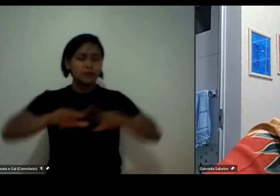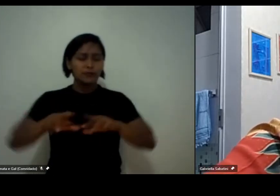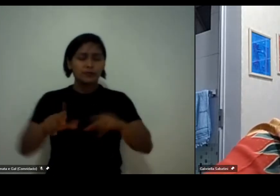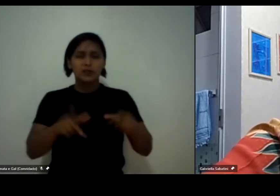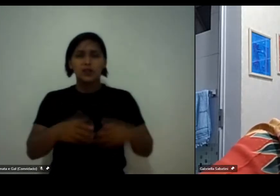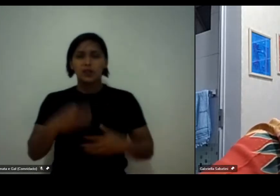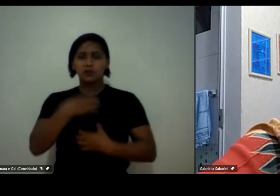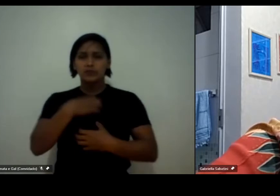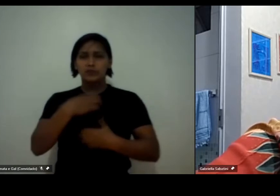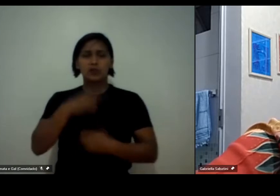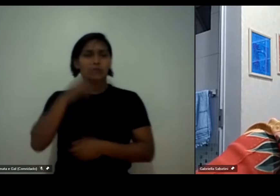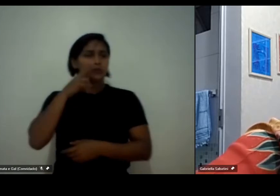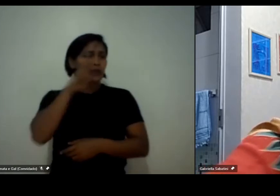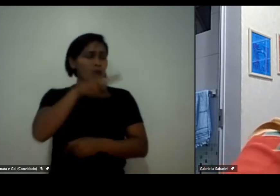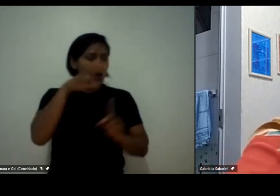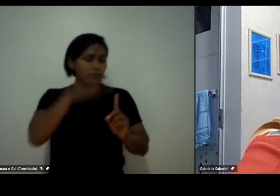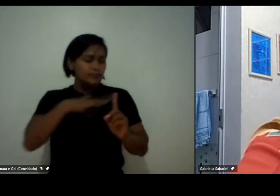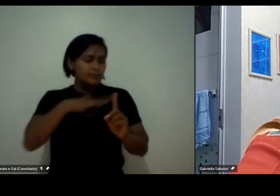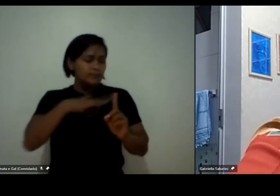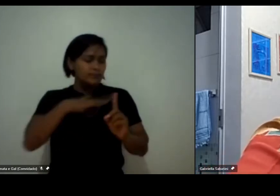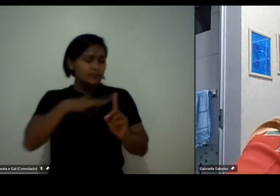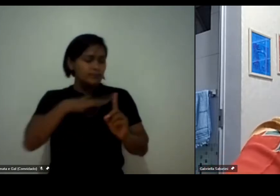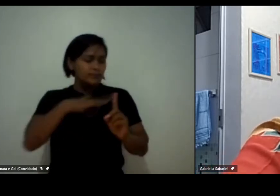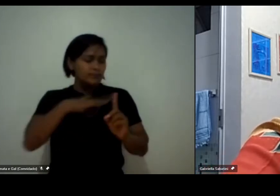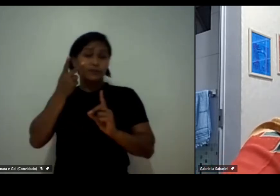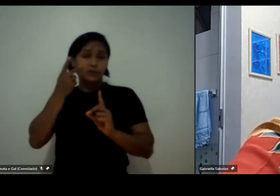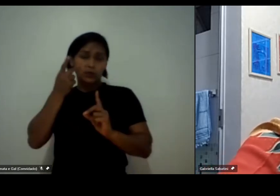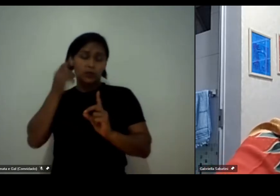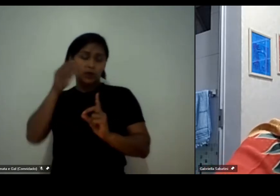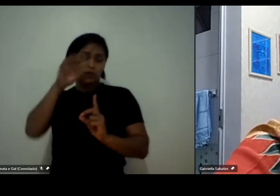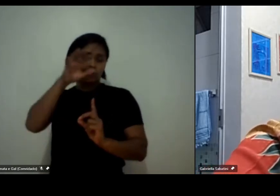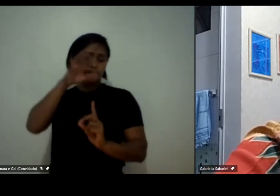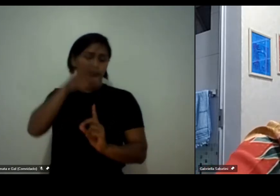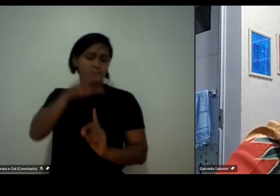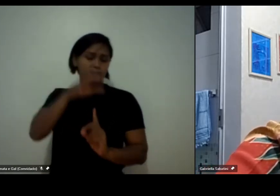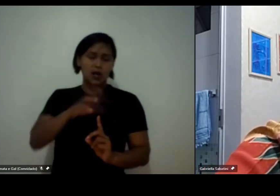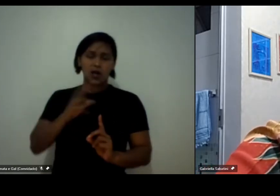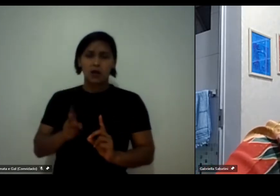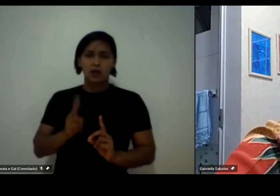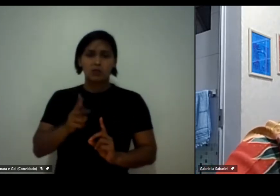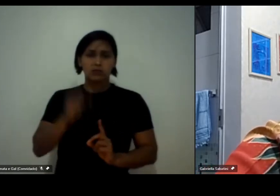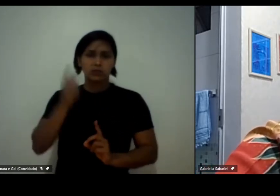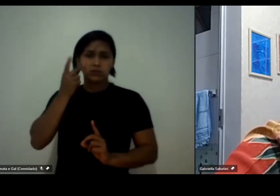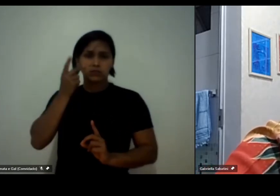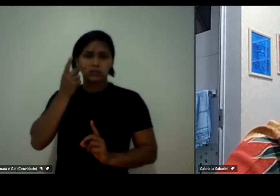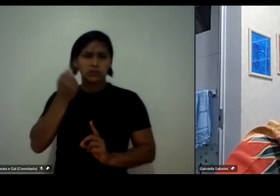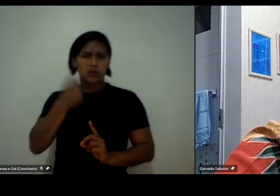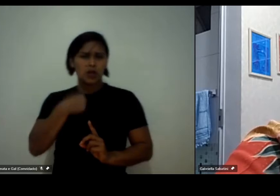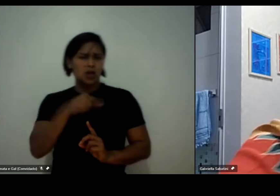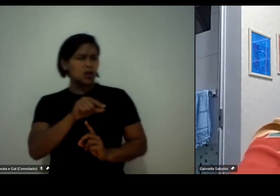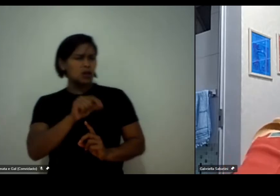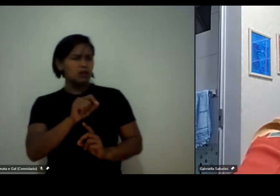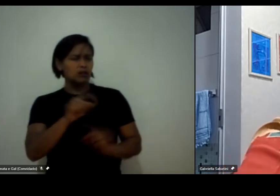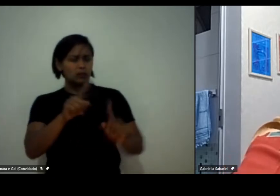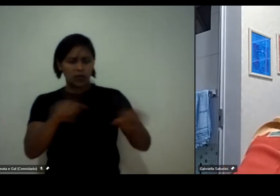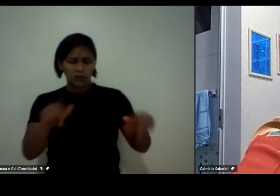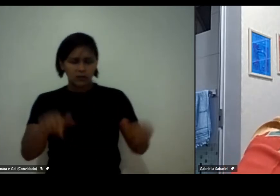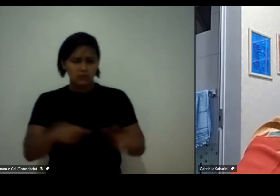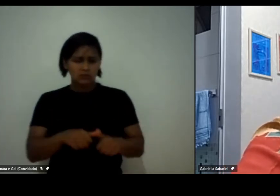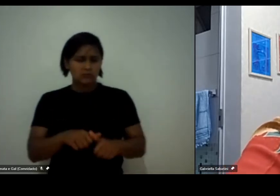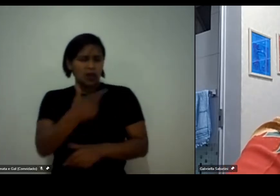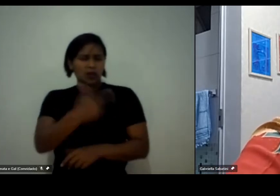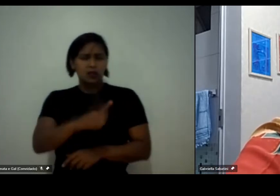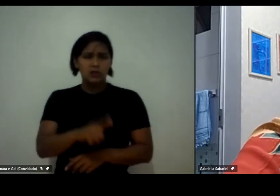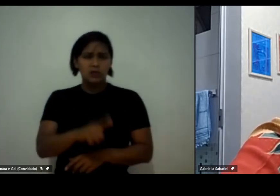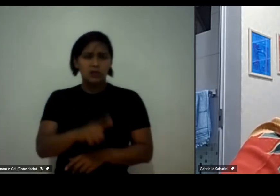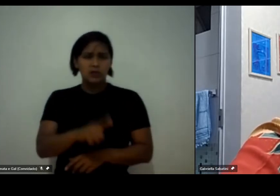olhados. O olhar dominante vem sendo naturalizado, um olhar que apenas vê o que quer ver. Quem aqui nessa sala é visto? Quais